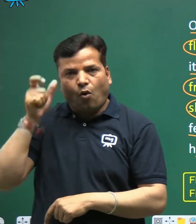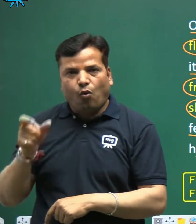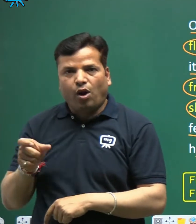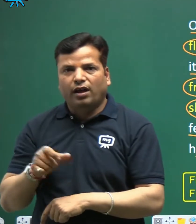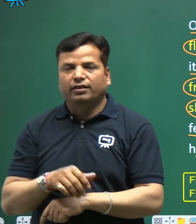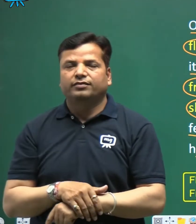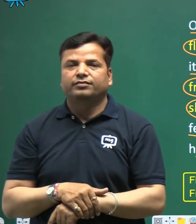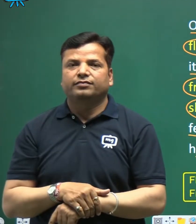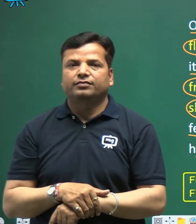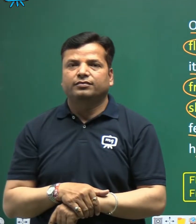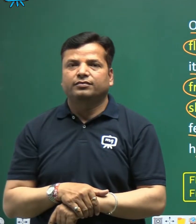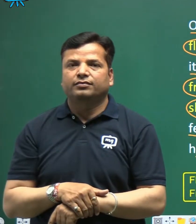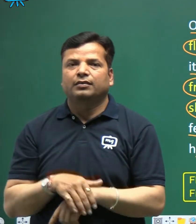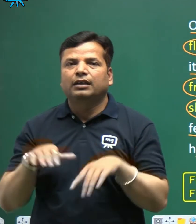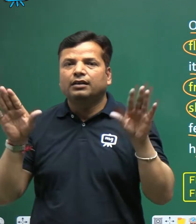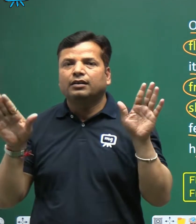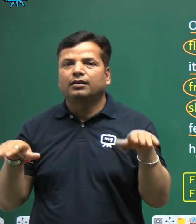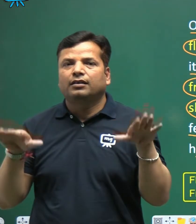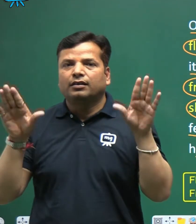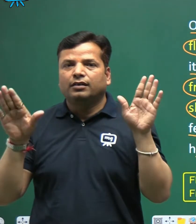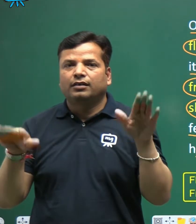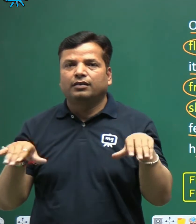fly, उड़ना,